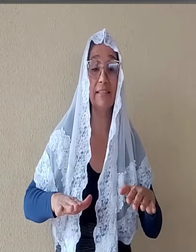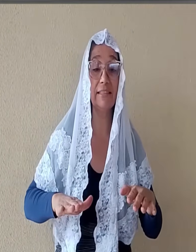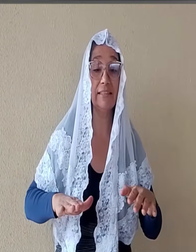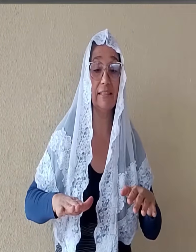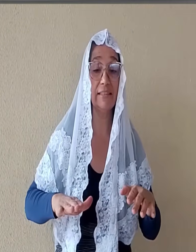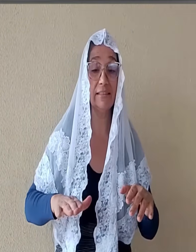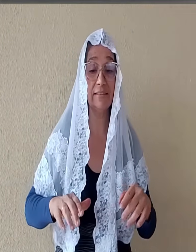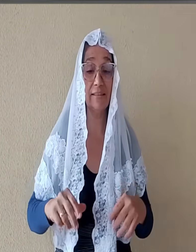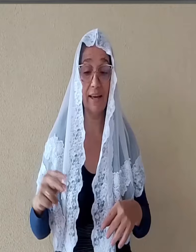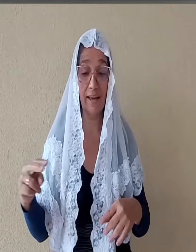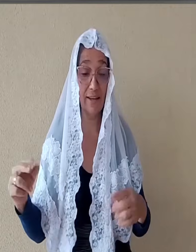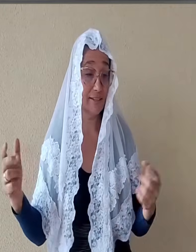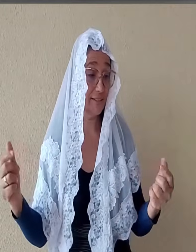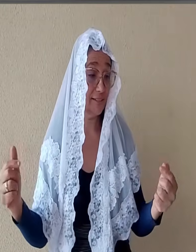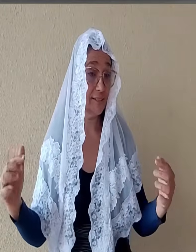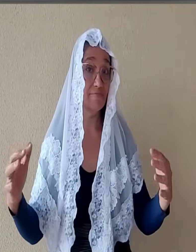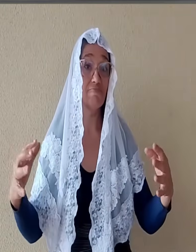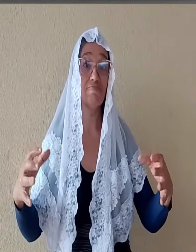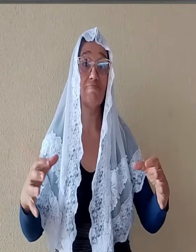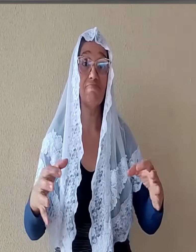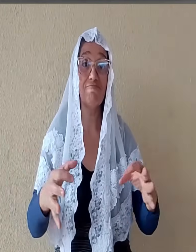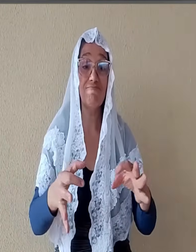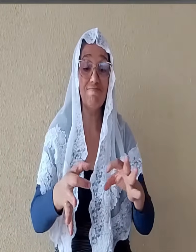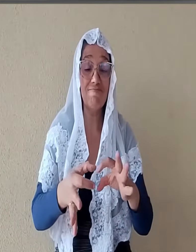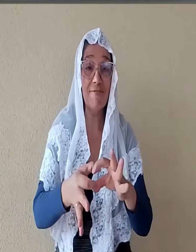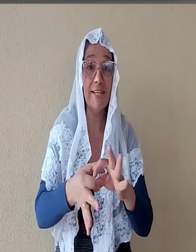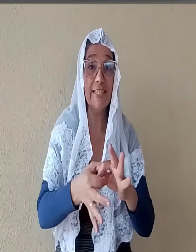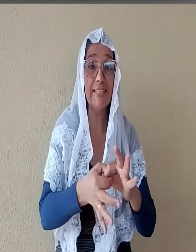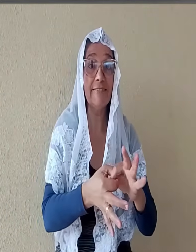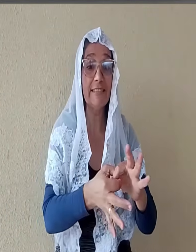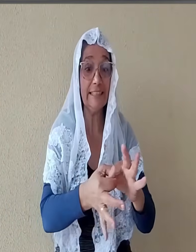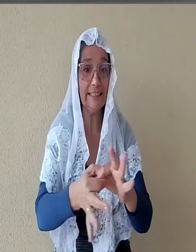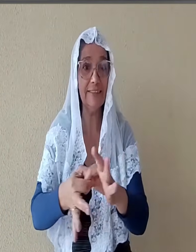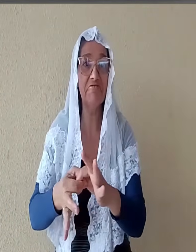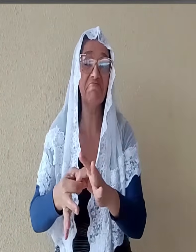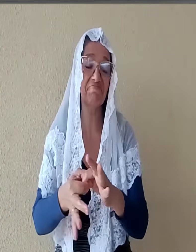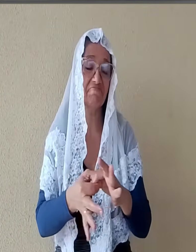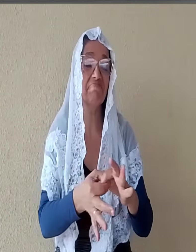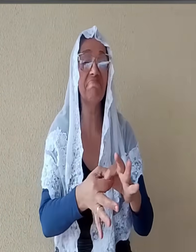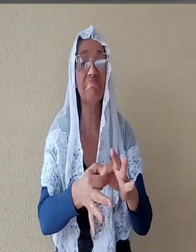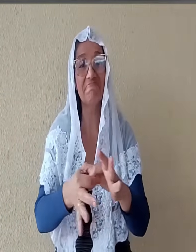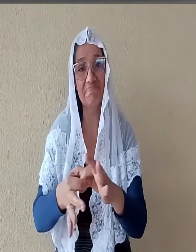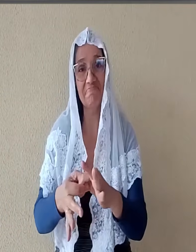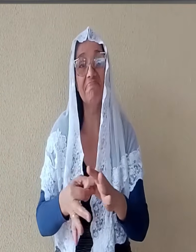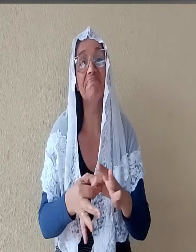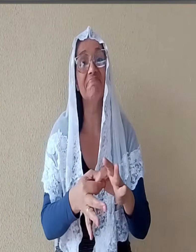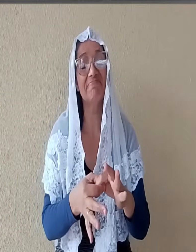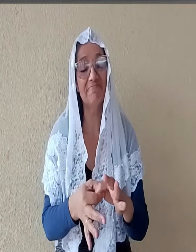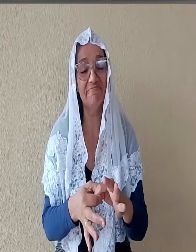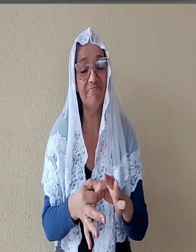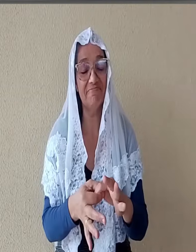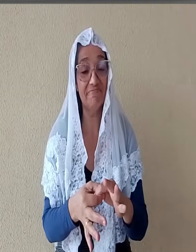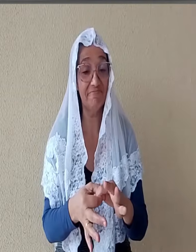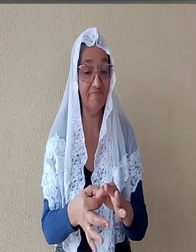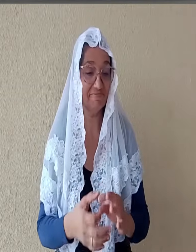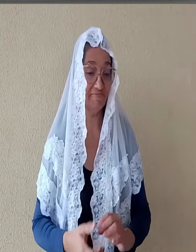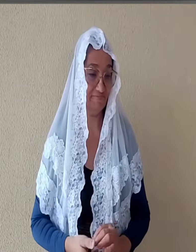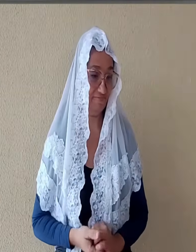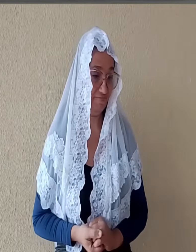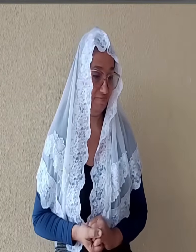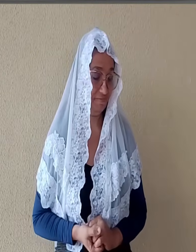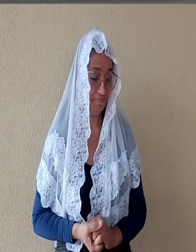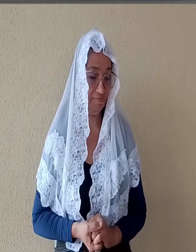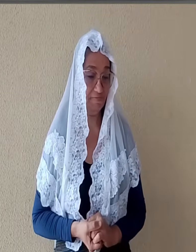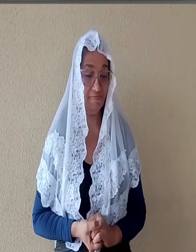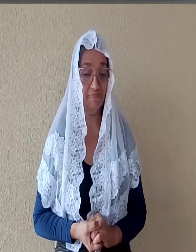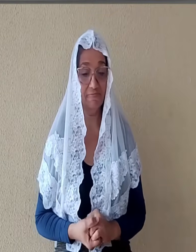todo lugar do mundo. Os opostos, eles se atraem. E o Senhor é tão perfeito que a nossa alma, ela